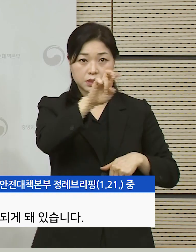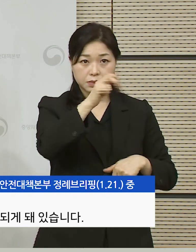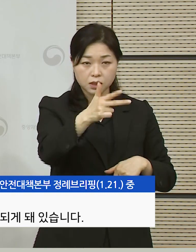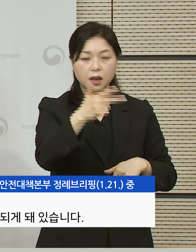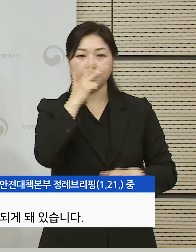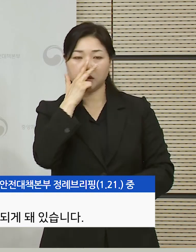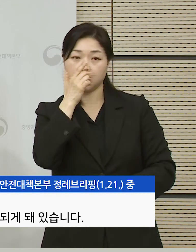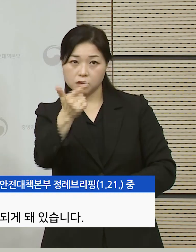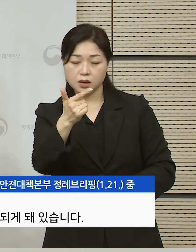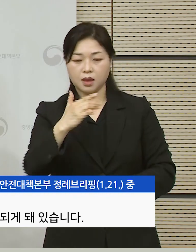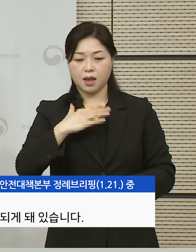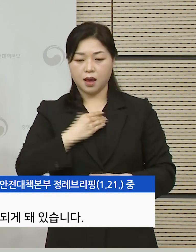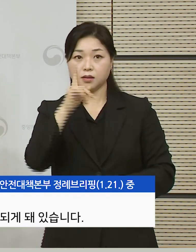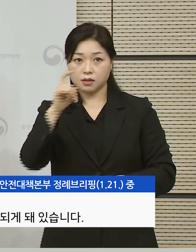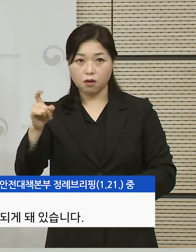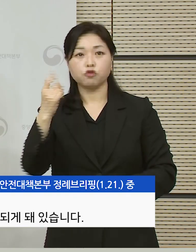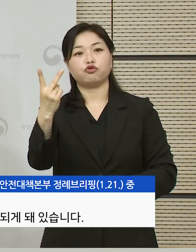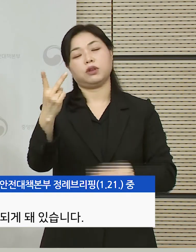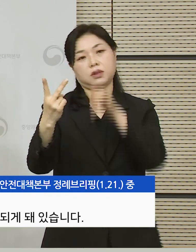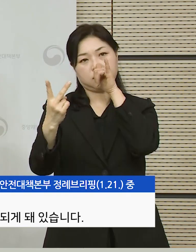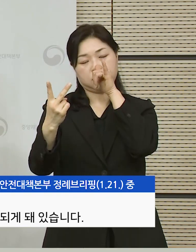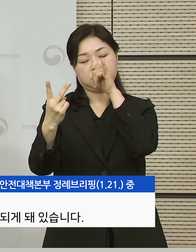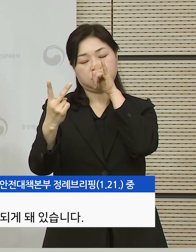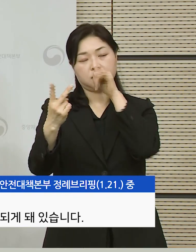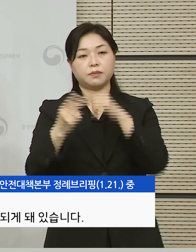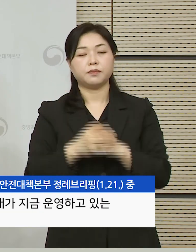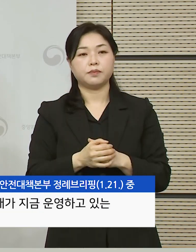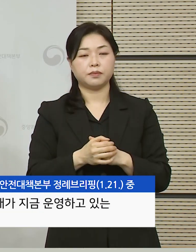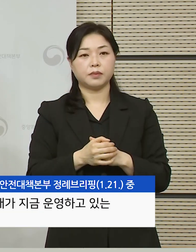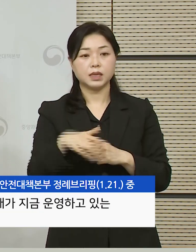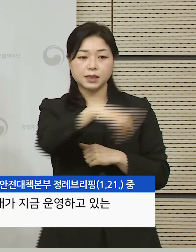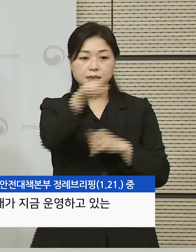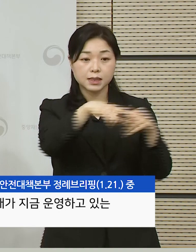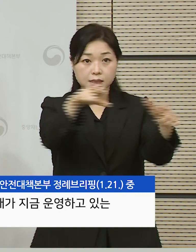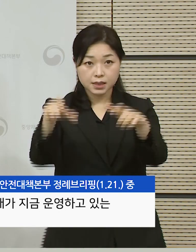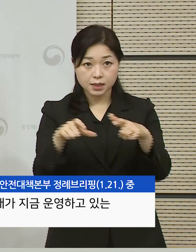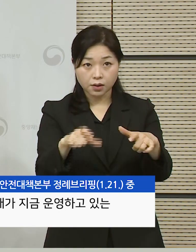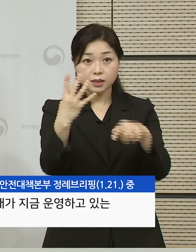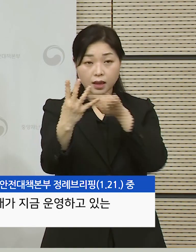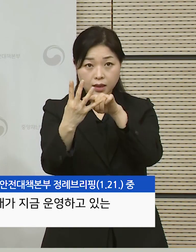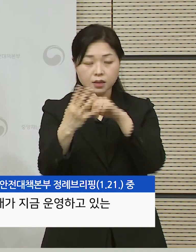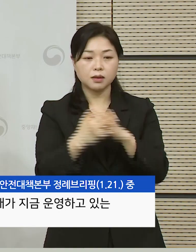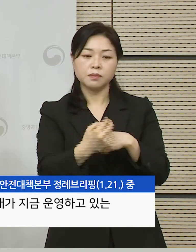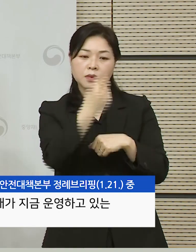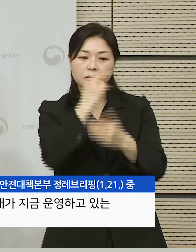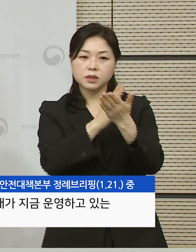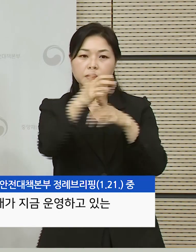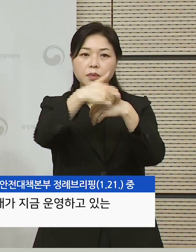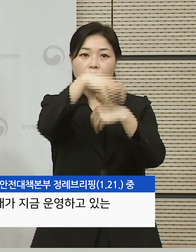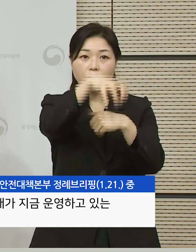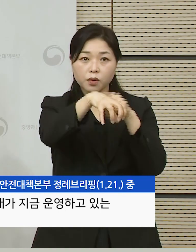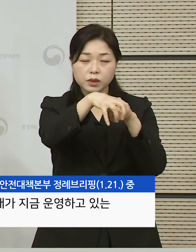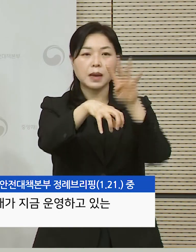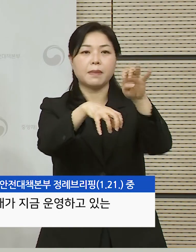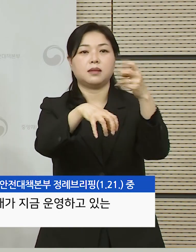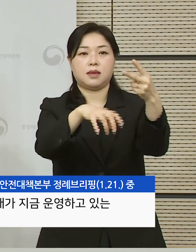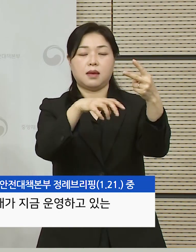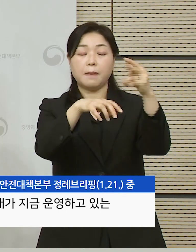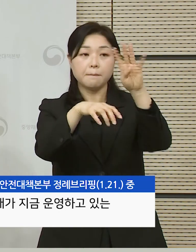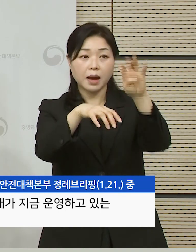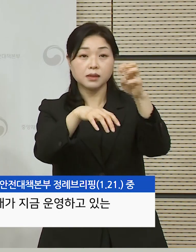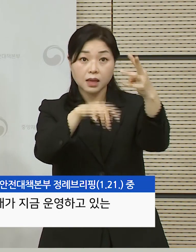전남이 27개, 평택이 6개, 안성이 2개가 되게 되어 있습니다. 그리고 이 지역에는 호흡기 전담 클리닉이